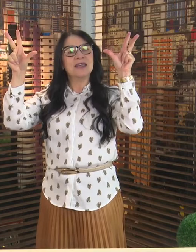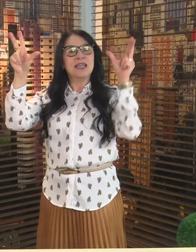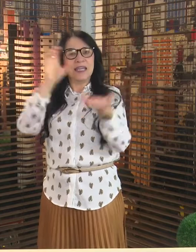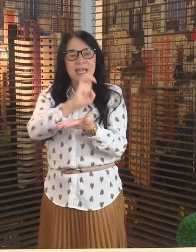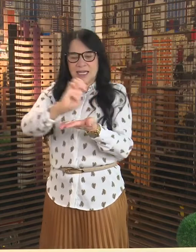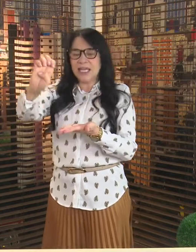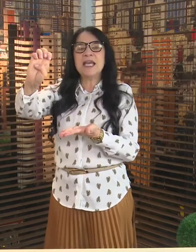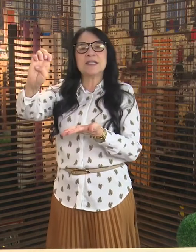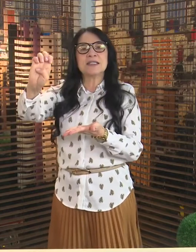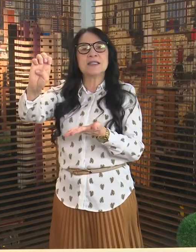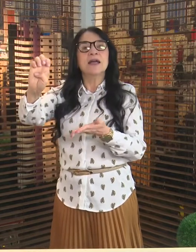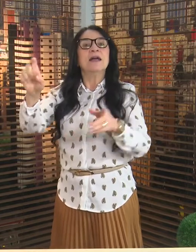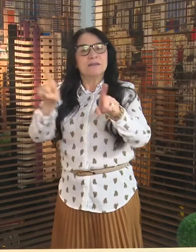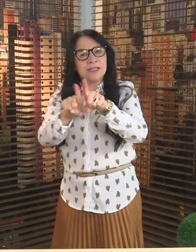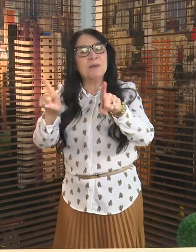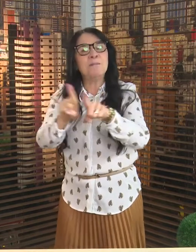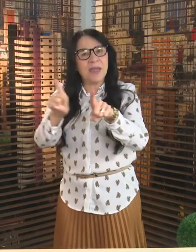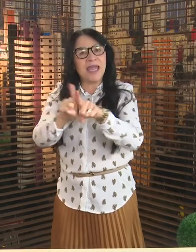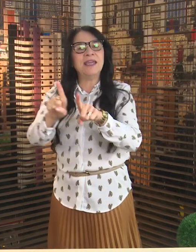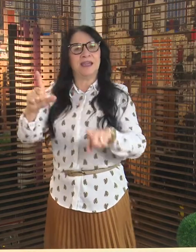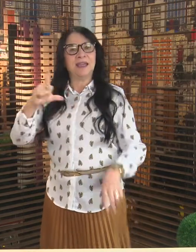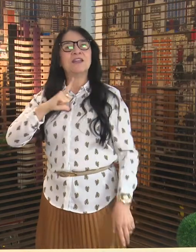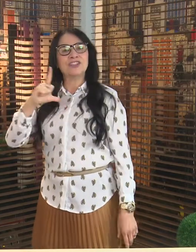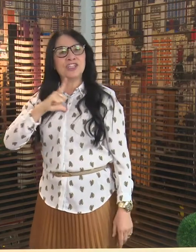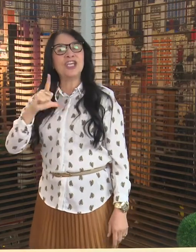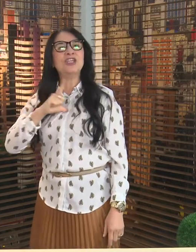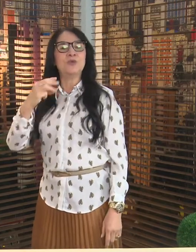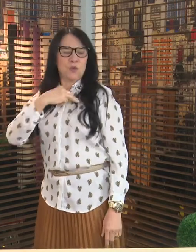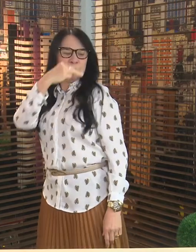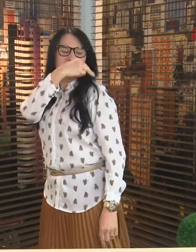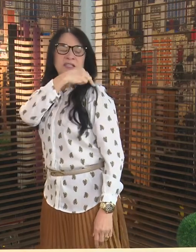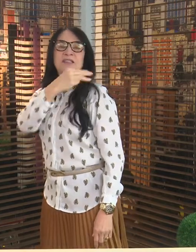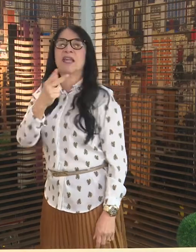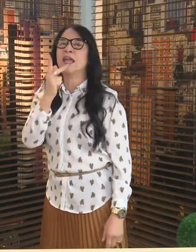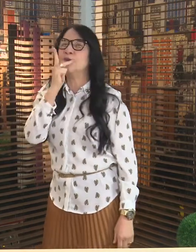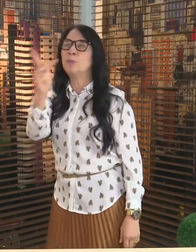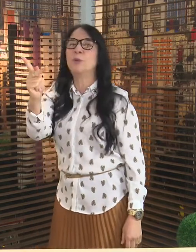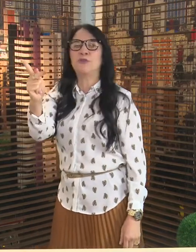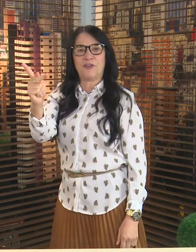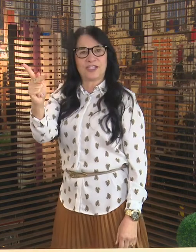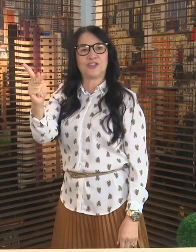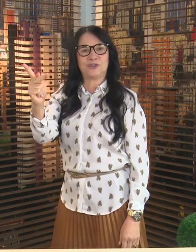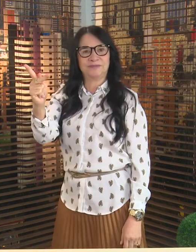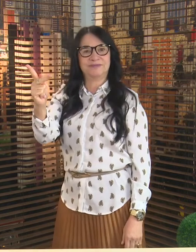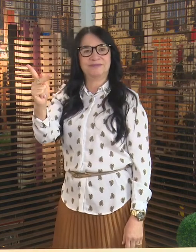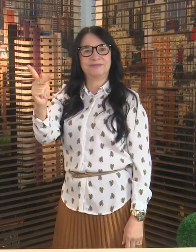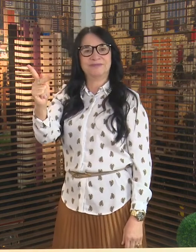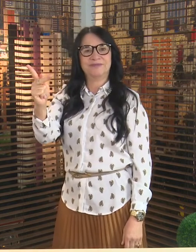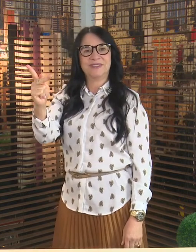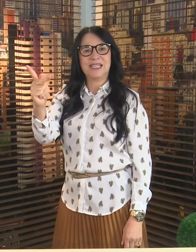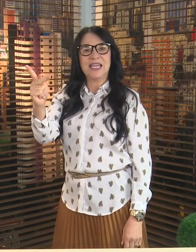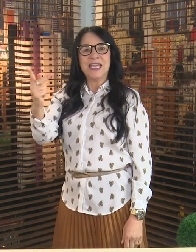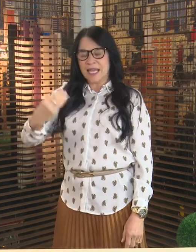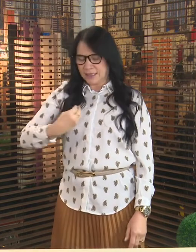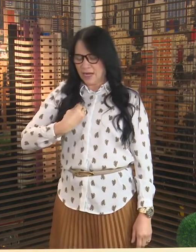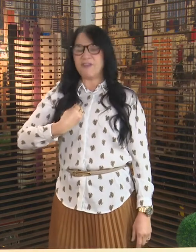e Elias também tinham um ministério profético. E através